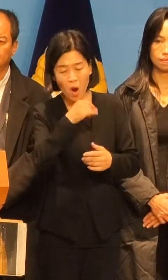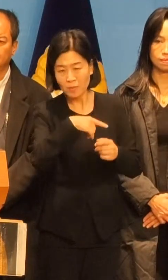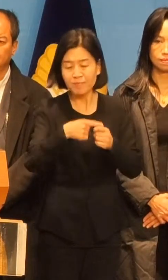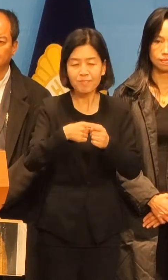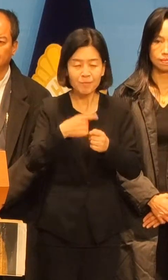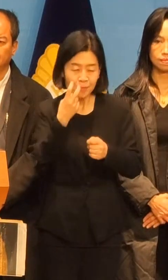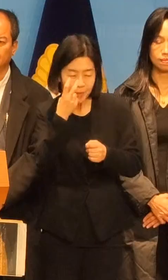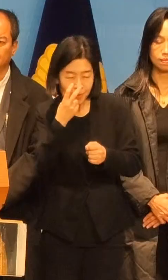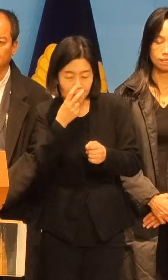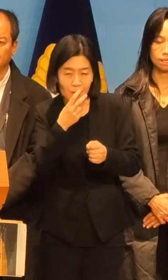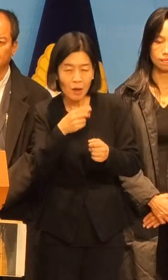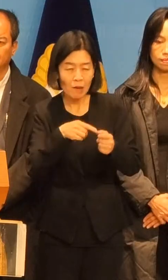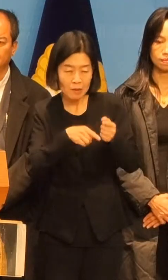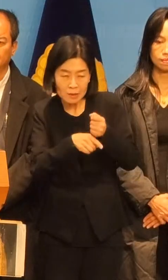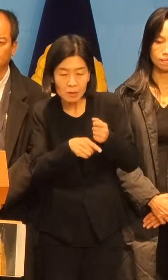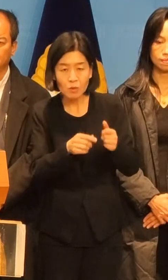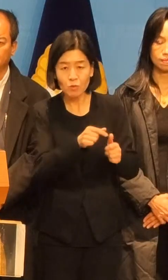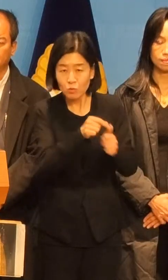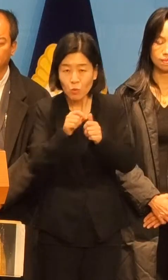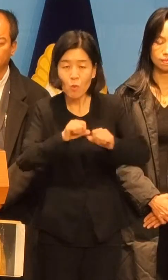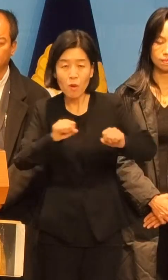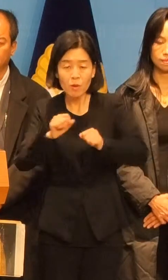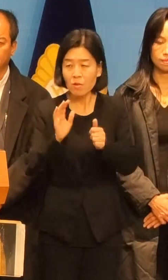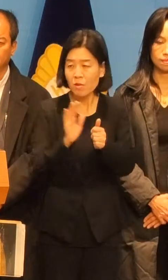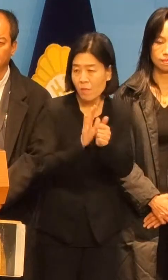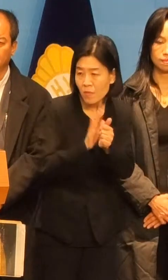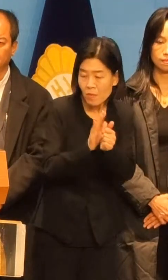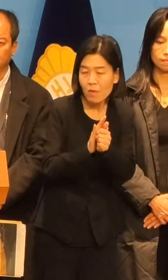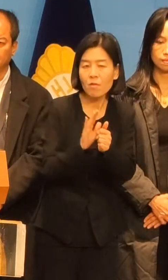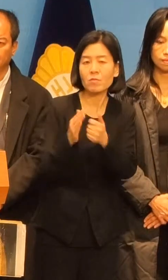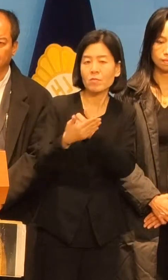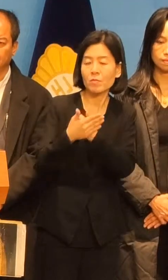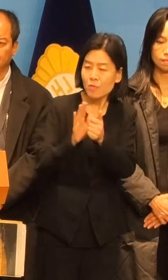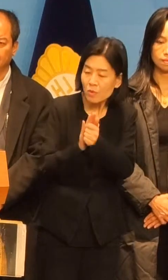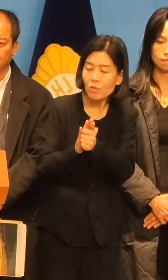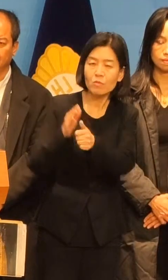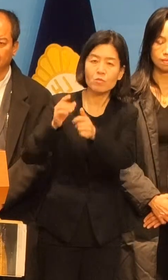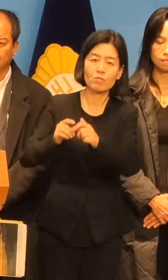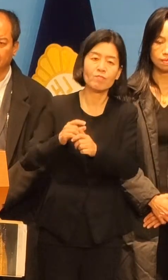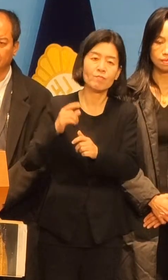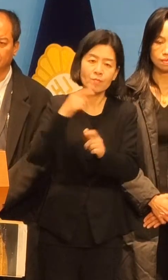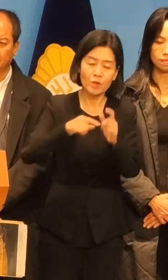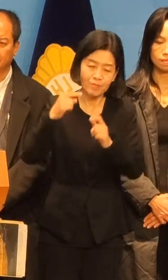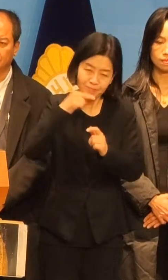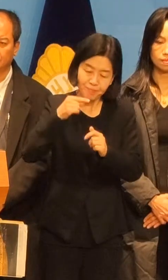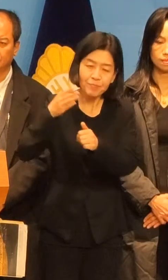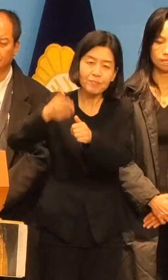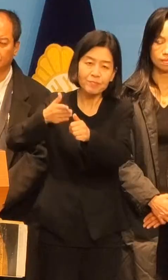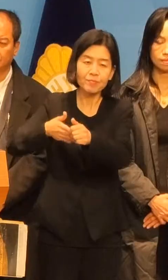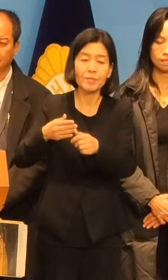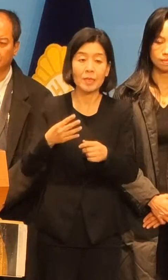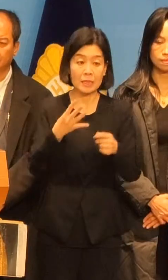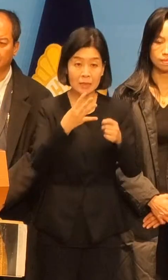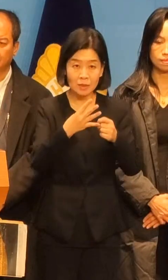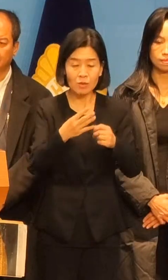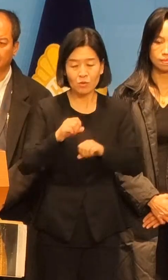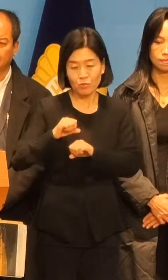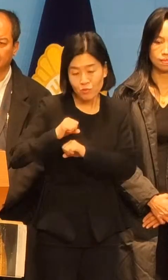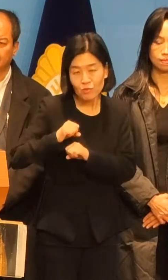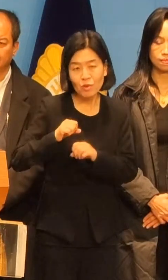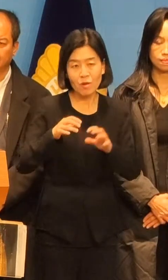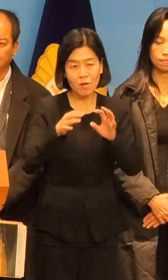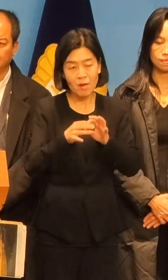구조 활동에 대한 협력 강화를 요청합니다. 4. 군사 연계 금융 네트워크, 사이버